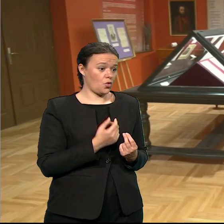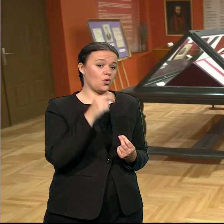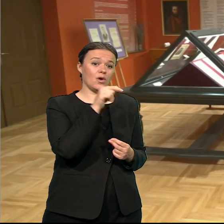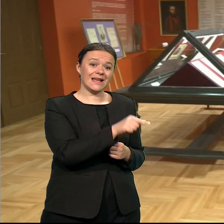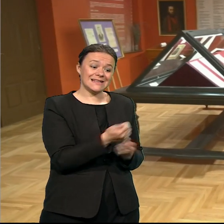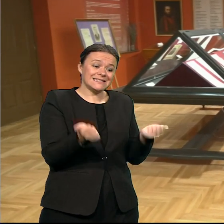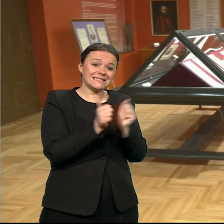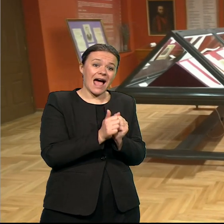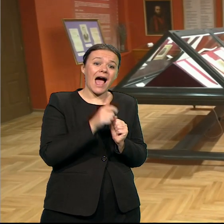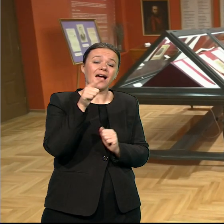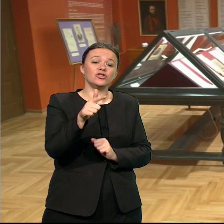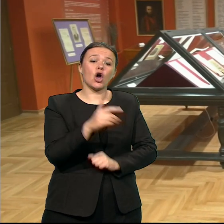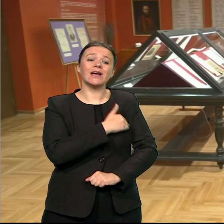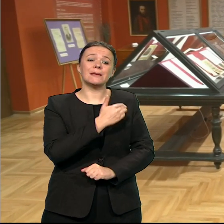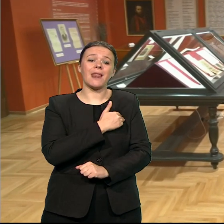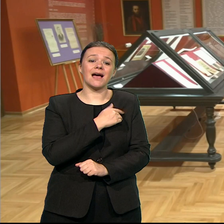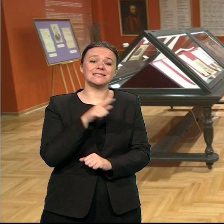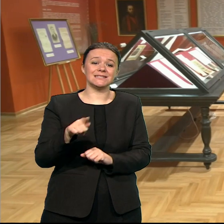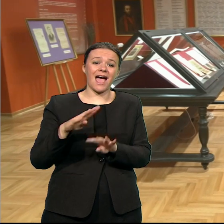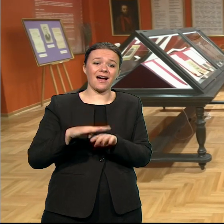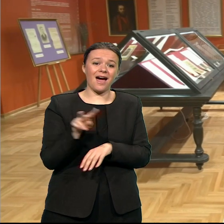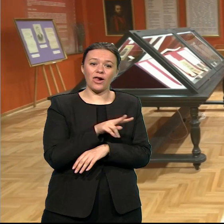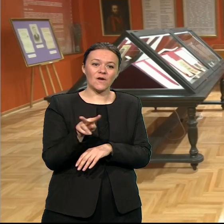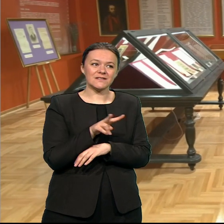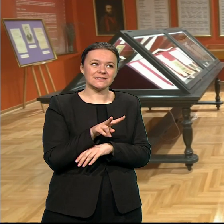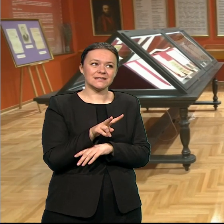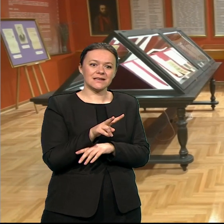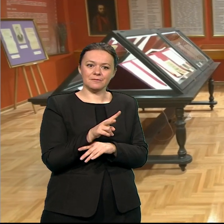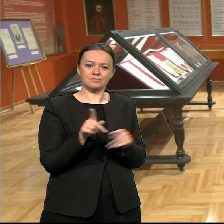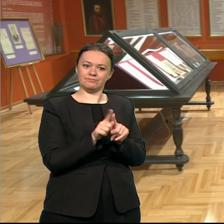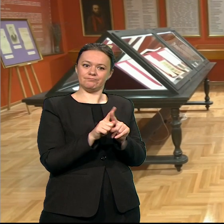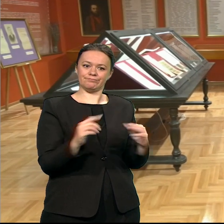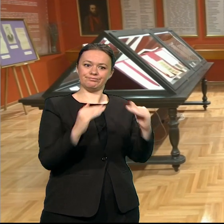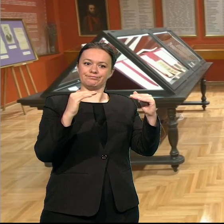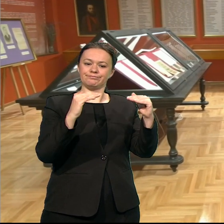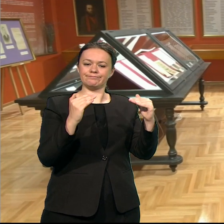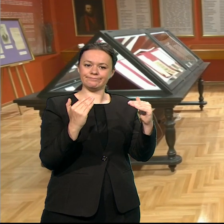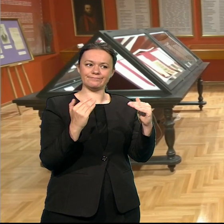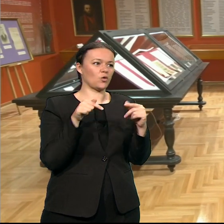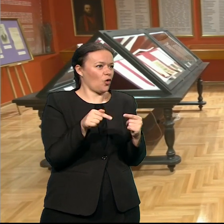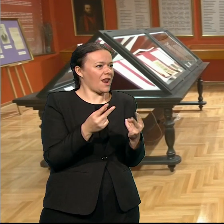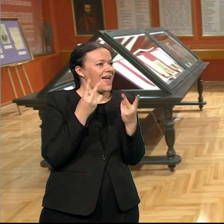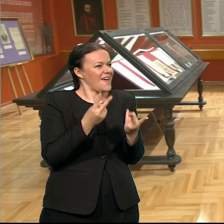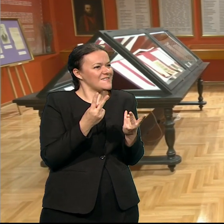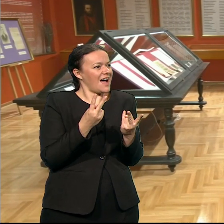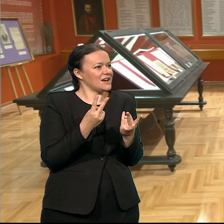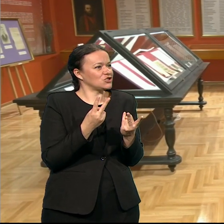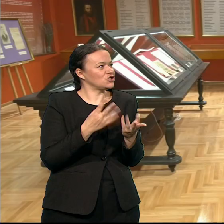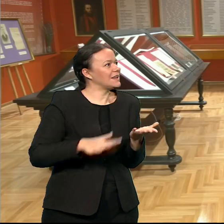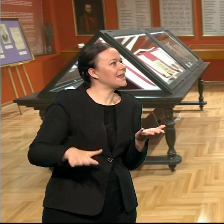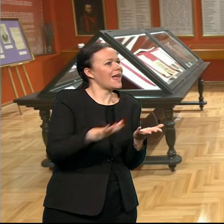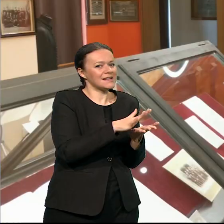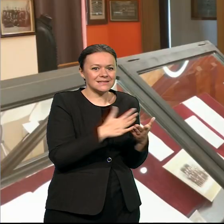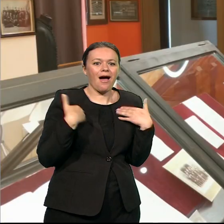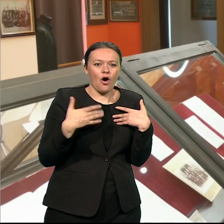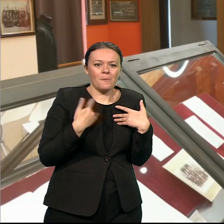Karlovačkom gimnazijom zapravo rame uz rame, plućno krilo kojim dišu Sremski Karlovci kad je